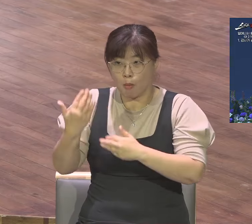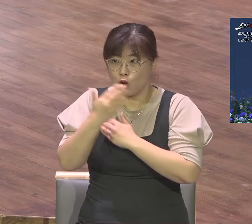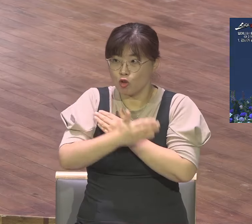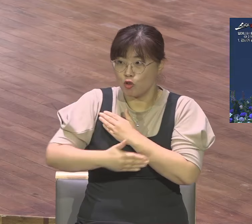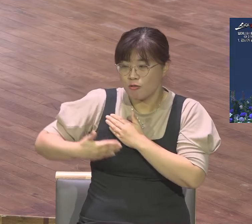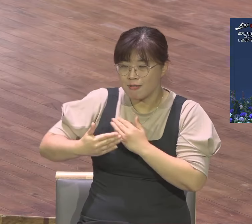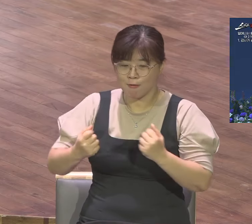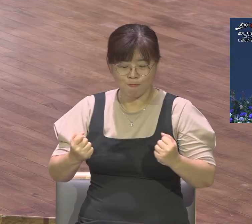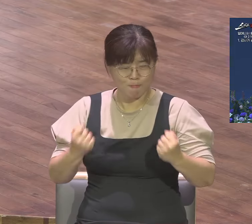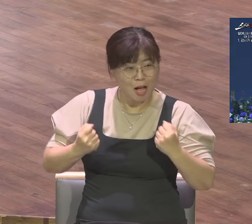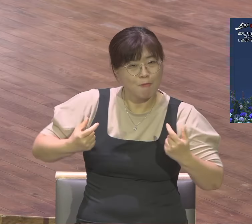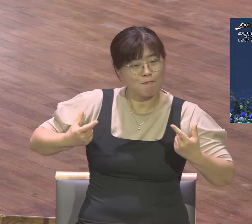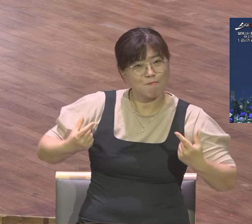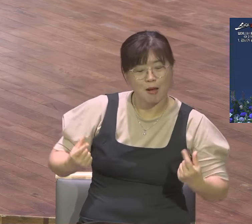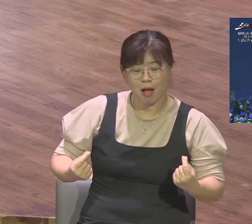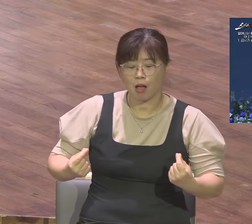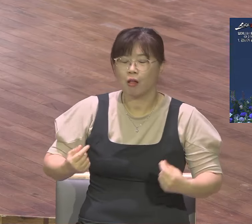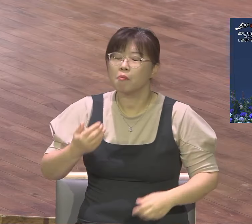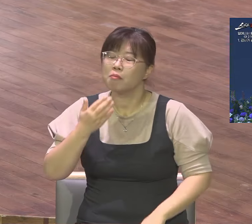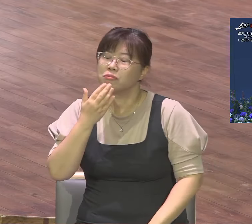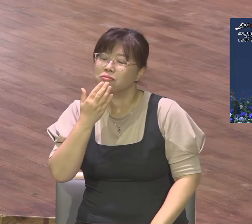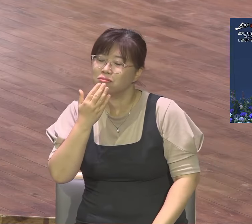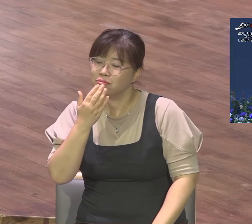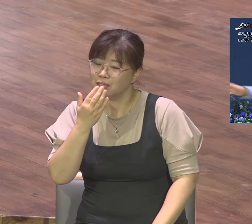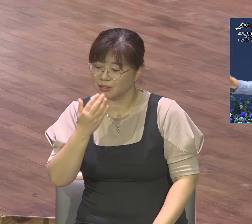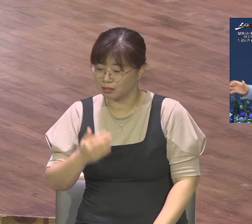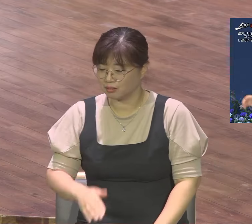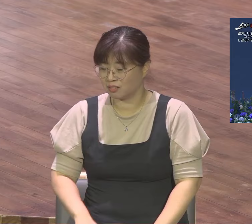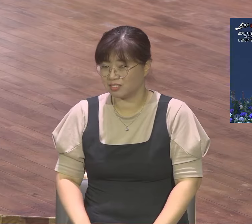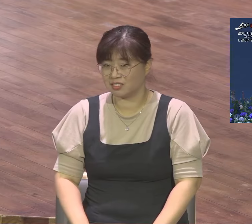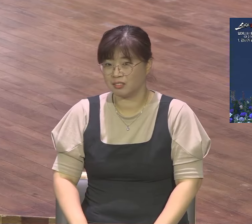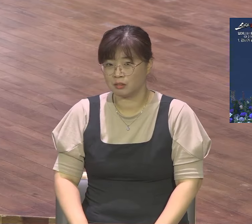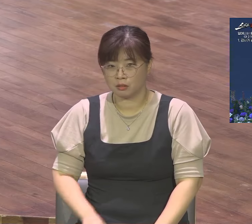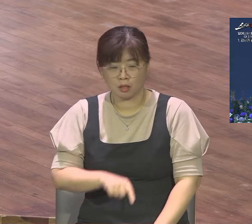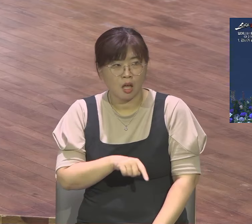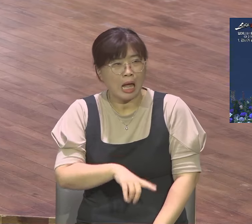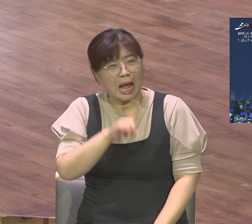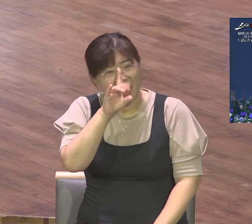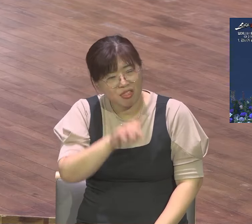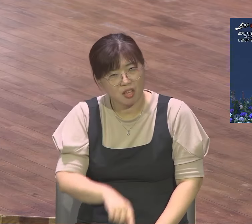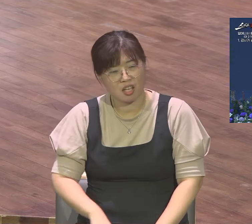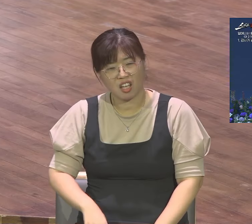형통하고 잘 나가면 계속 더 잘 나고 안 되면 계속 안 되고.